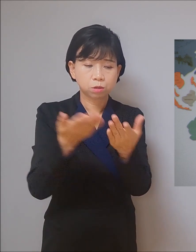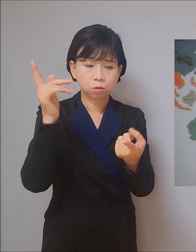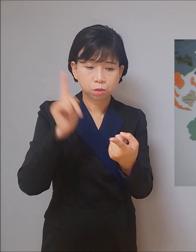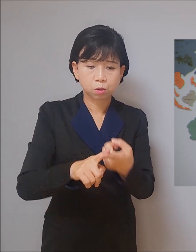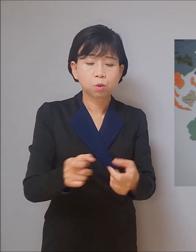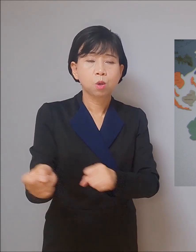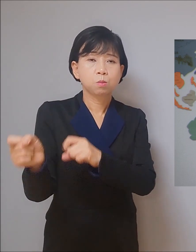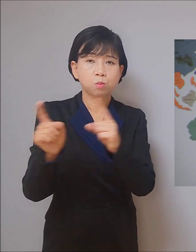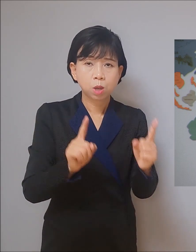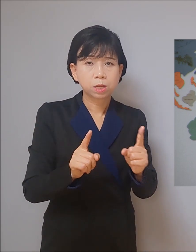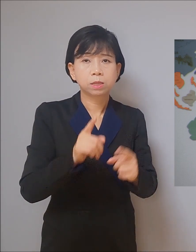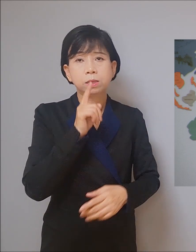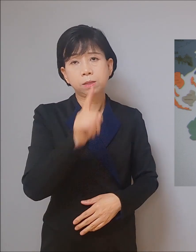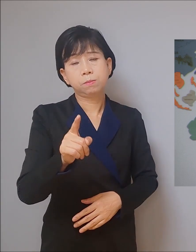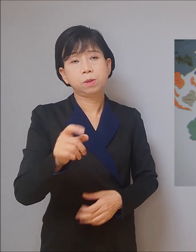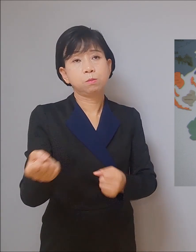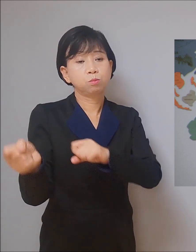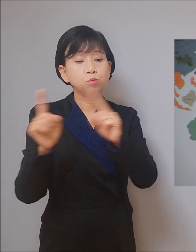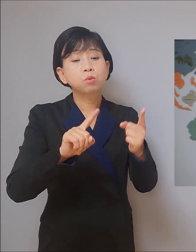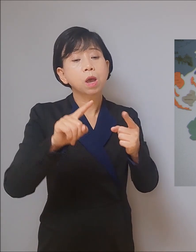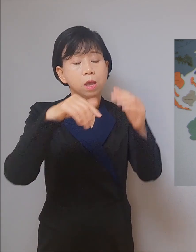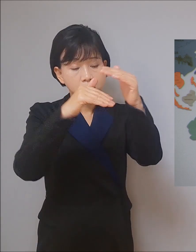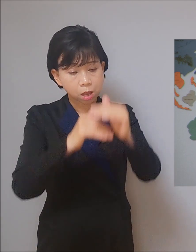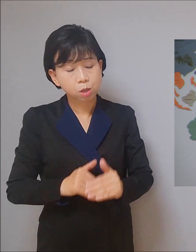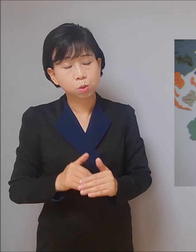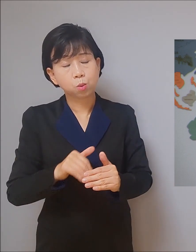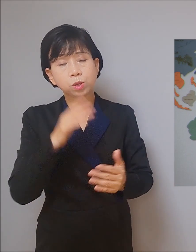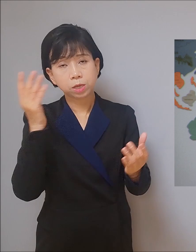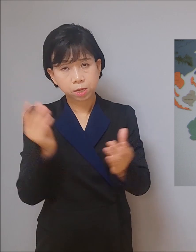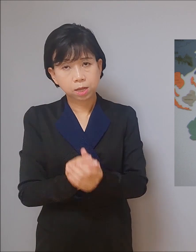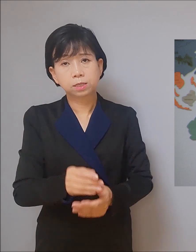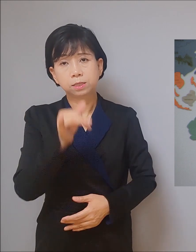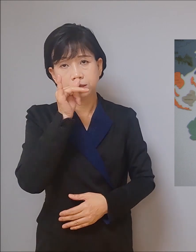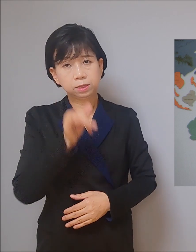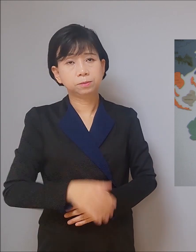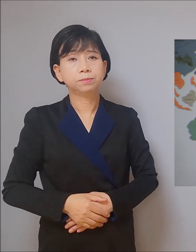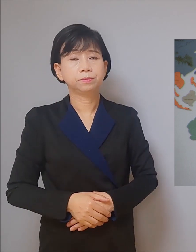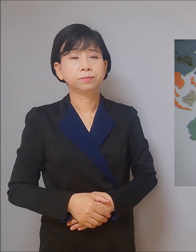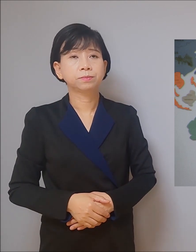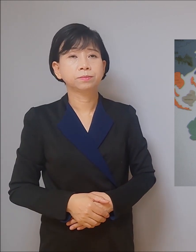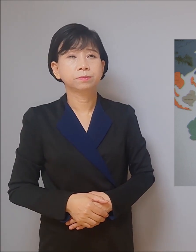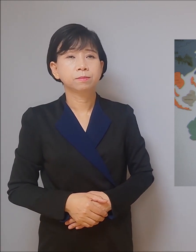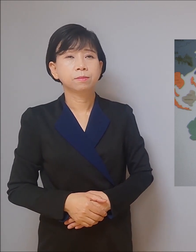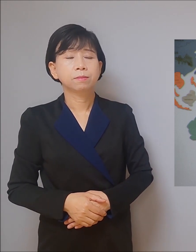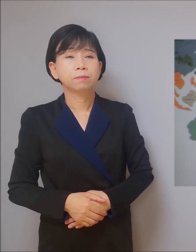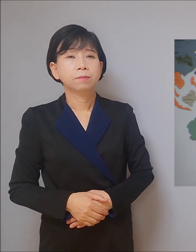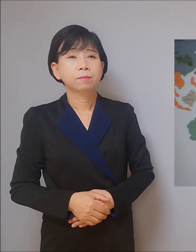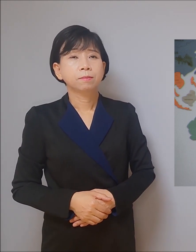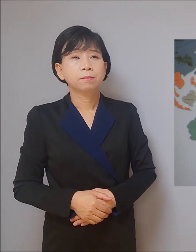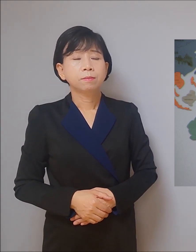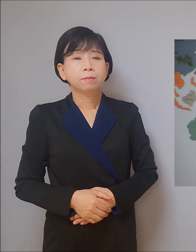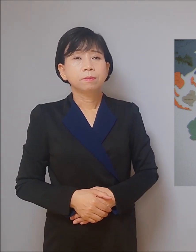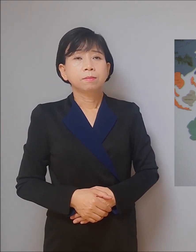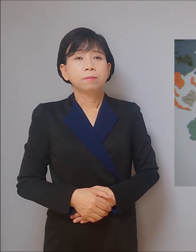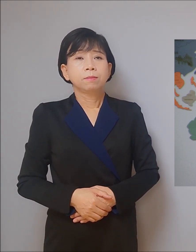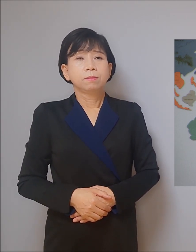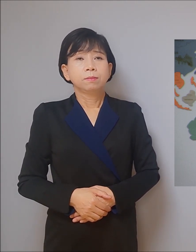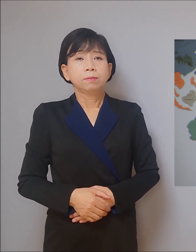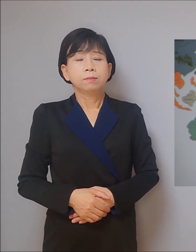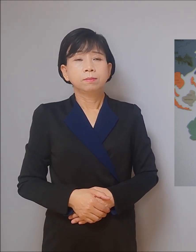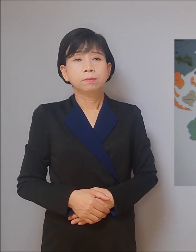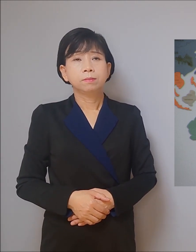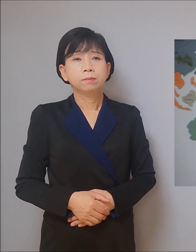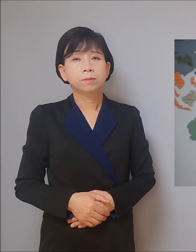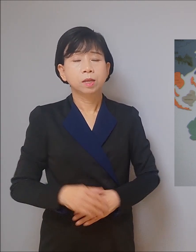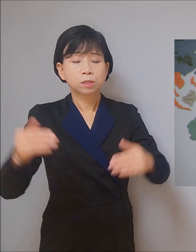함께 부활에 대한 말씀이 꽉 차고 방금 읽었던 58절이 이 부활장의 맨 마지막 말씀이에요.